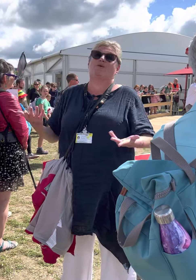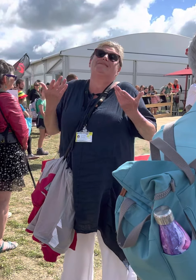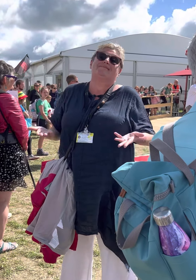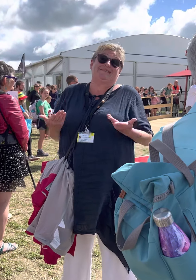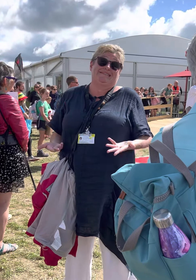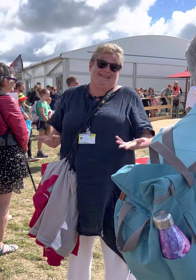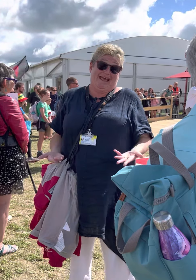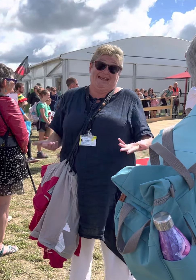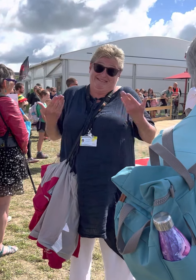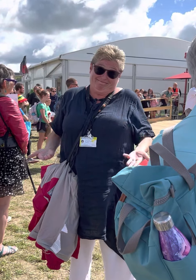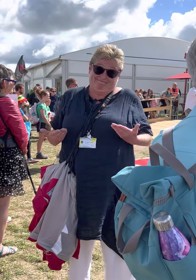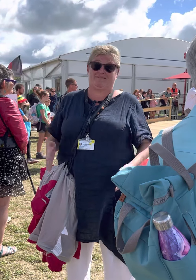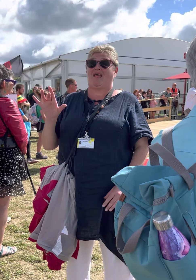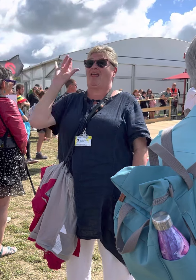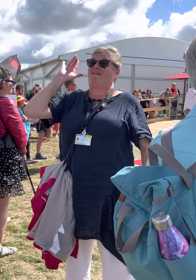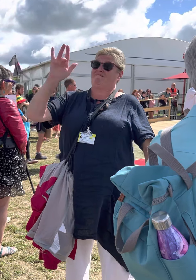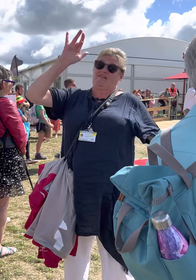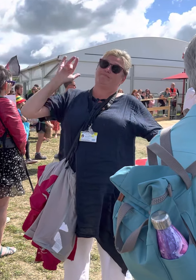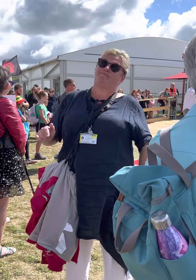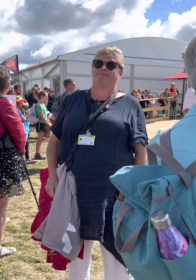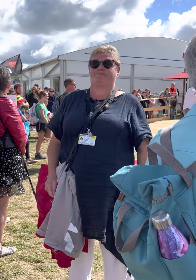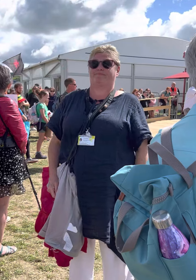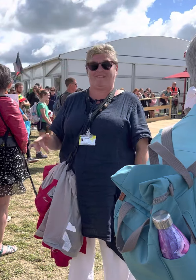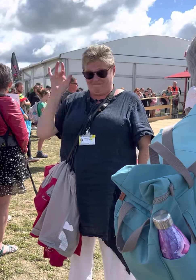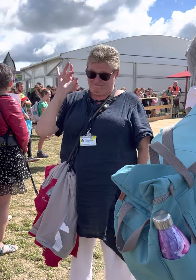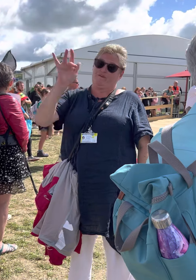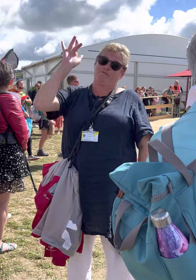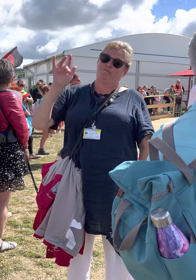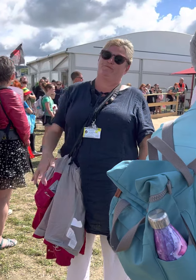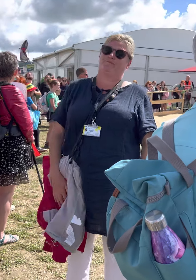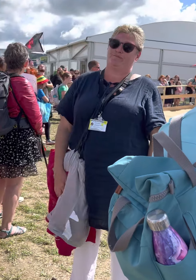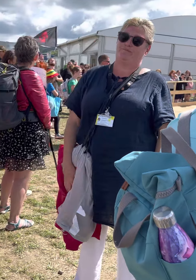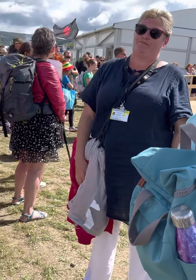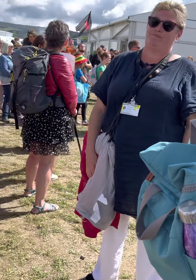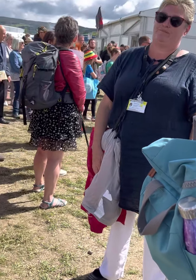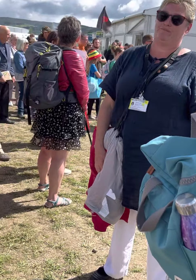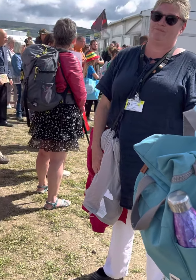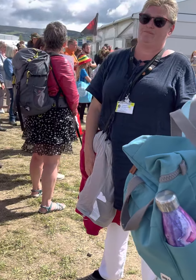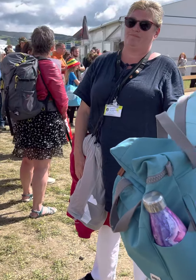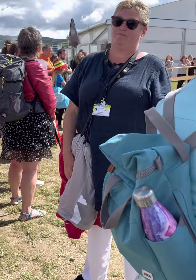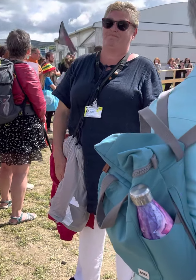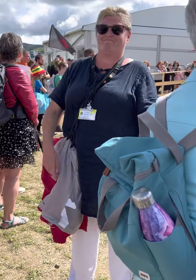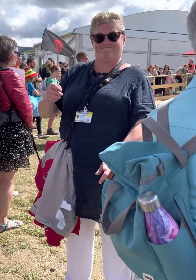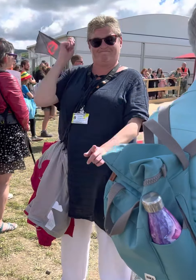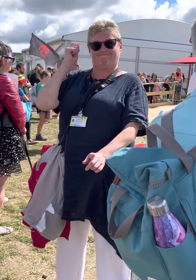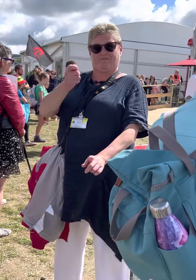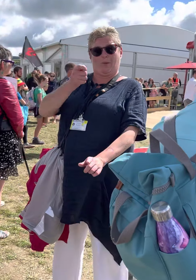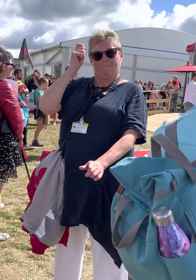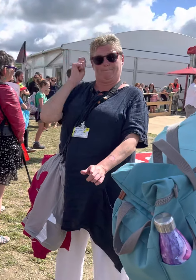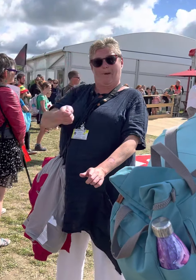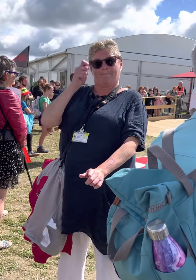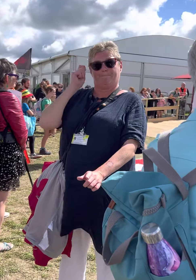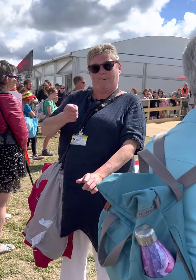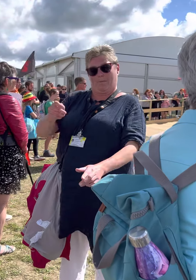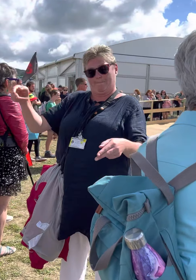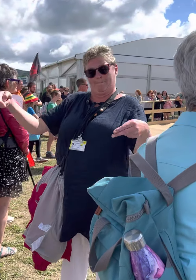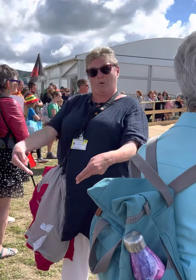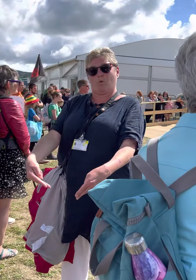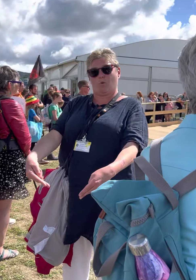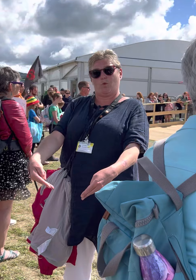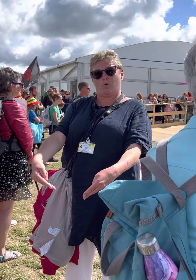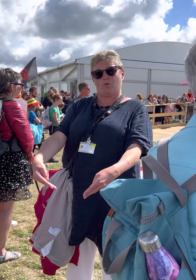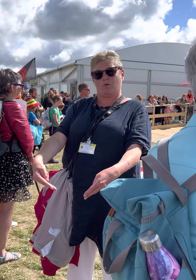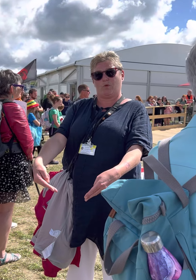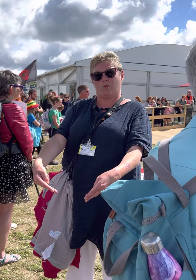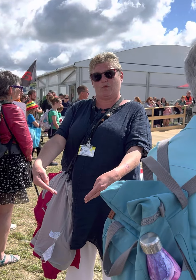heddiw yn Aberdyfi, does na ddim ysgol gynradd o gwbl. Dim un. Hoelen yn arch ein cymuned oedd hynna.